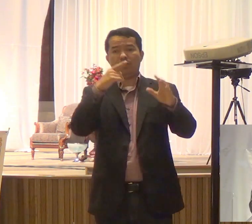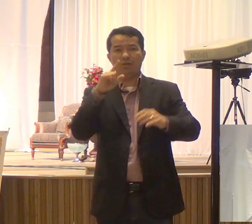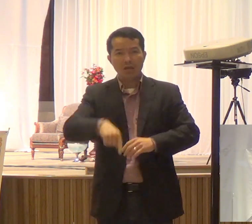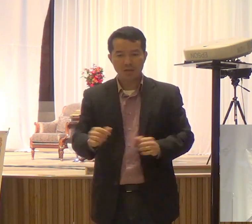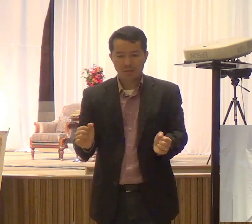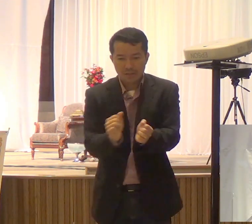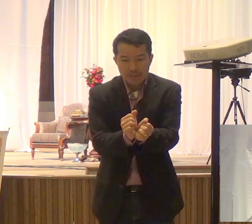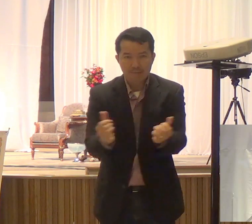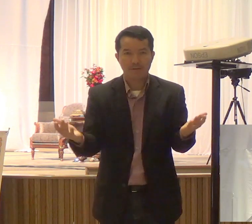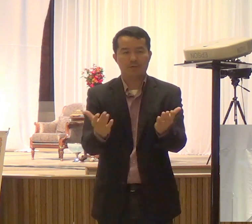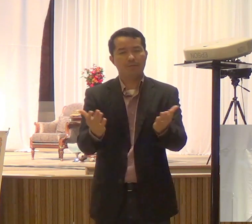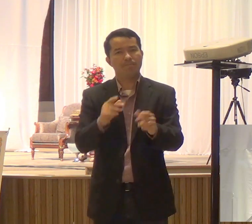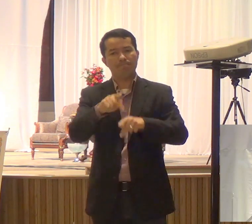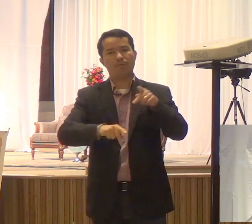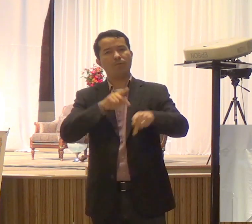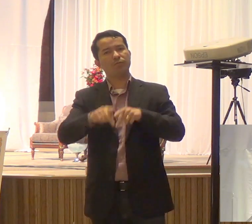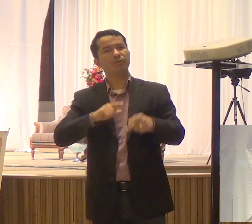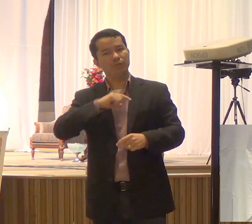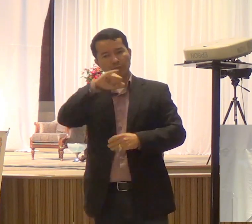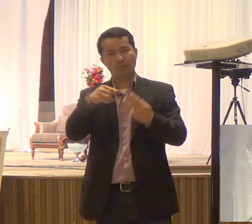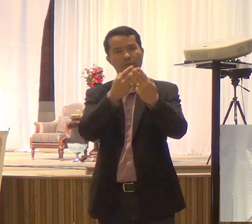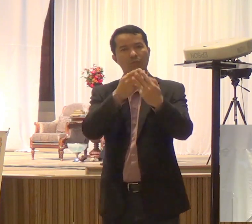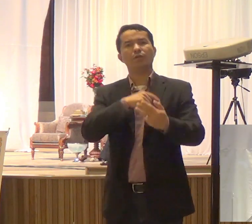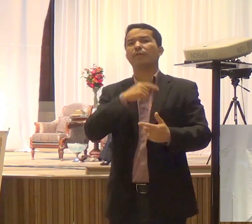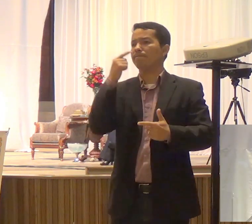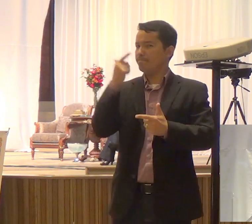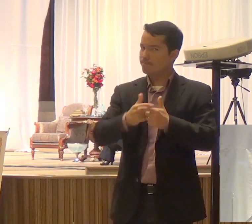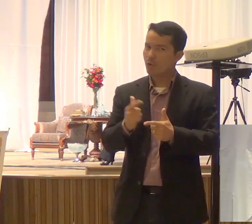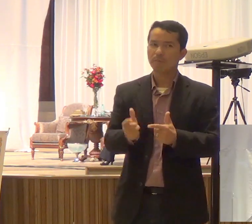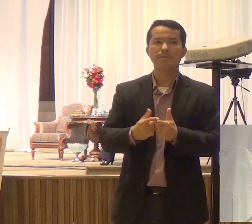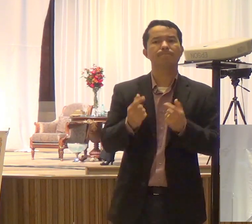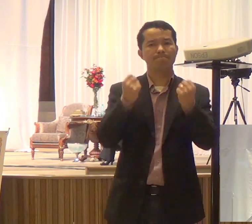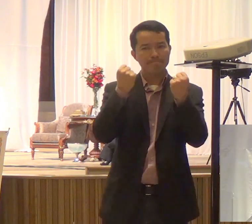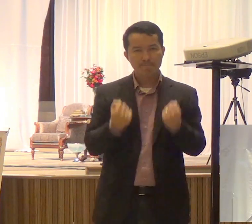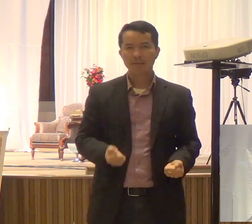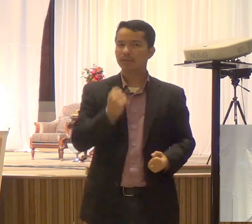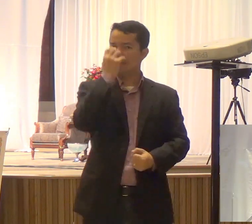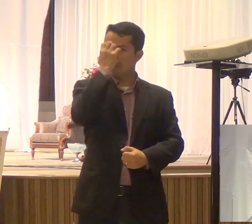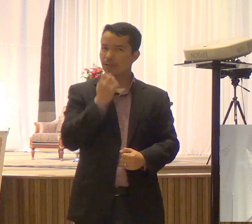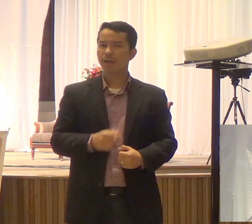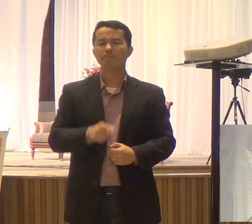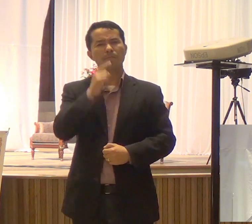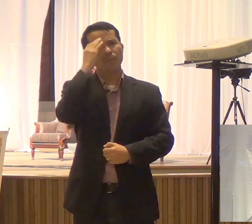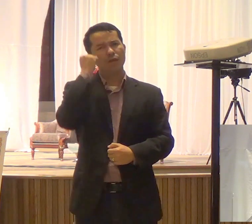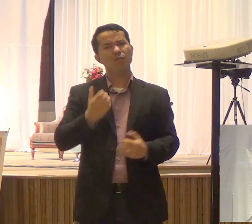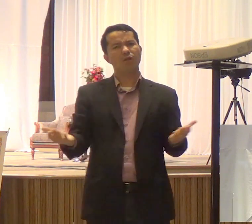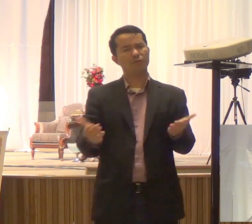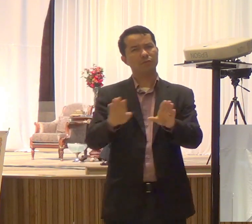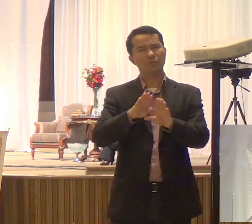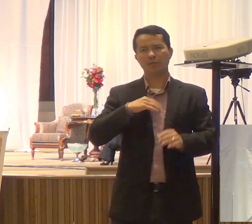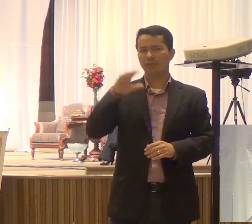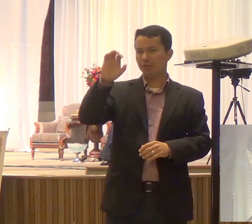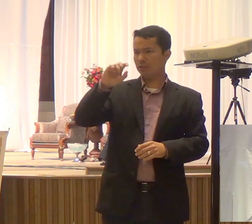existia nesse tempo da vida do povo de Deus de Israel. E é nessa situação que